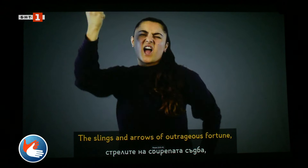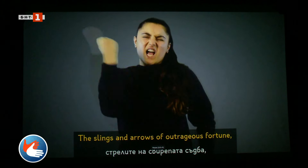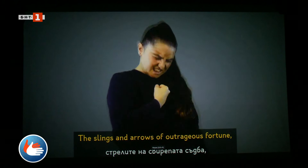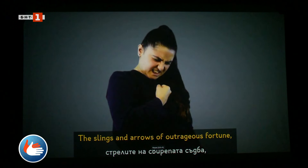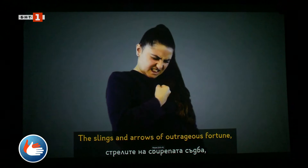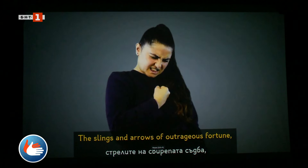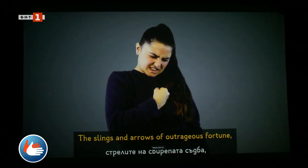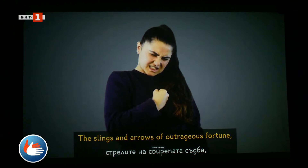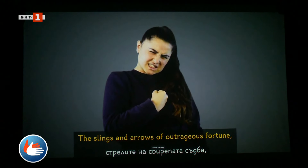На свирепата съдба?